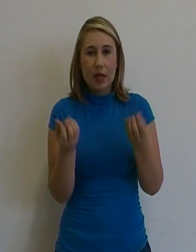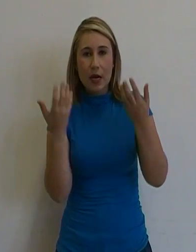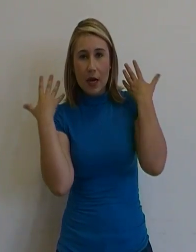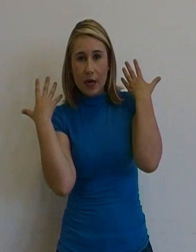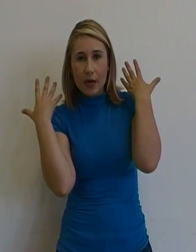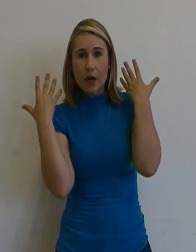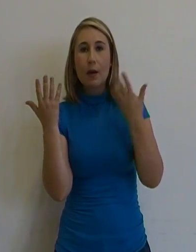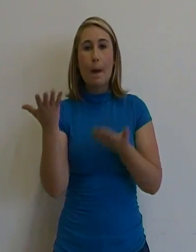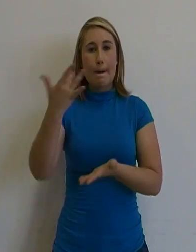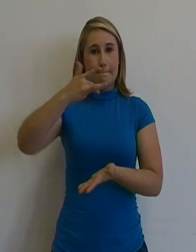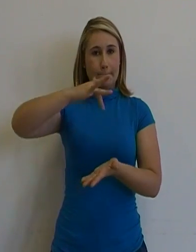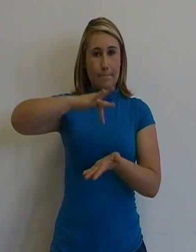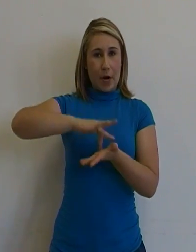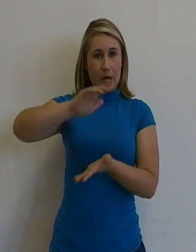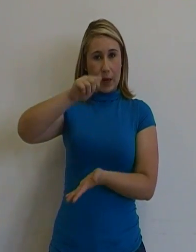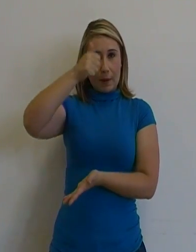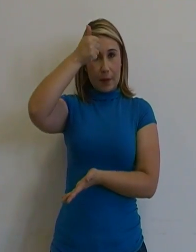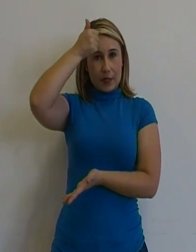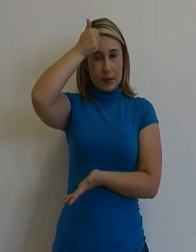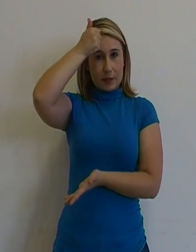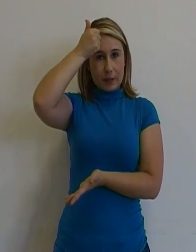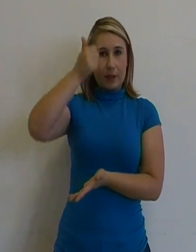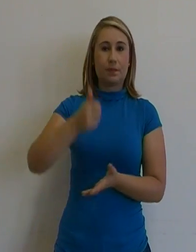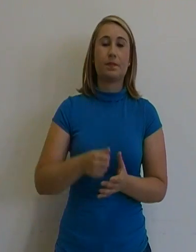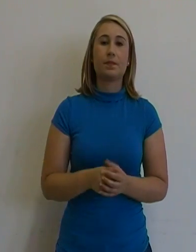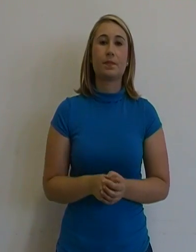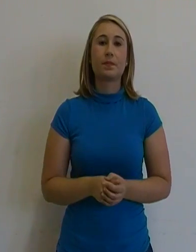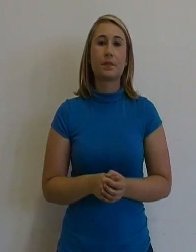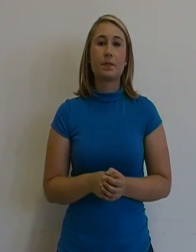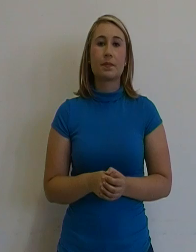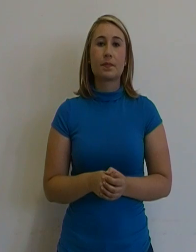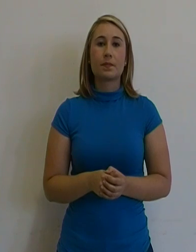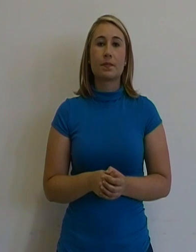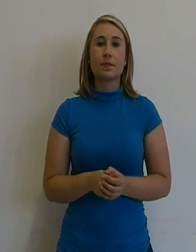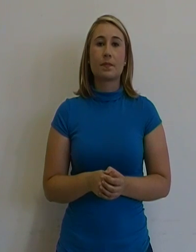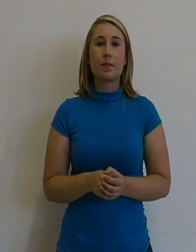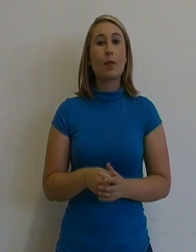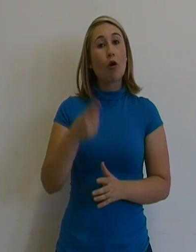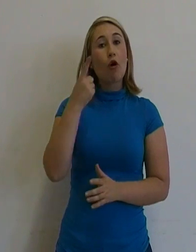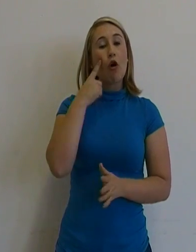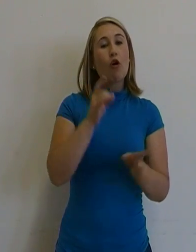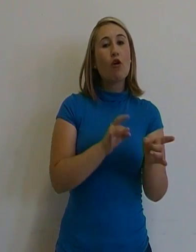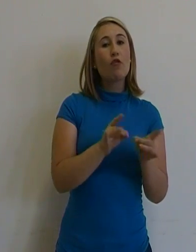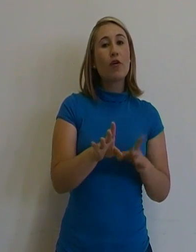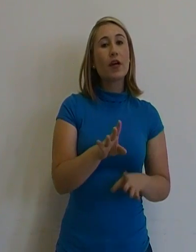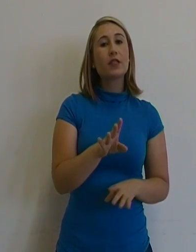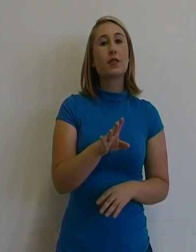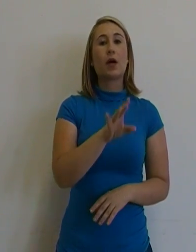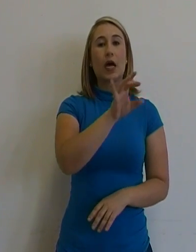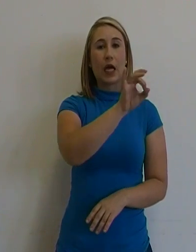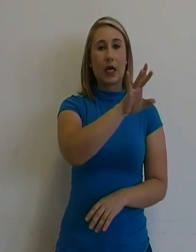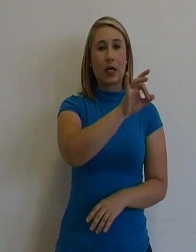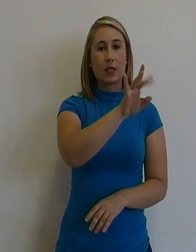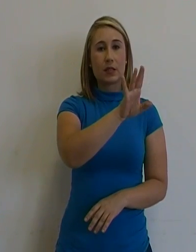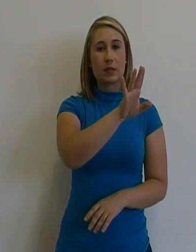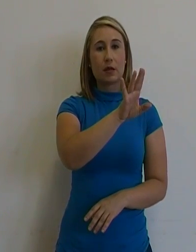Elena, kilómetro 15 por el Parque Principal, 15 y 22 de febrero, de 8 de la